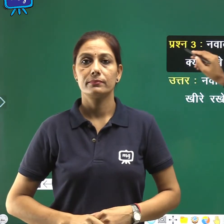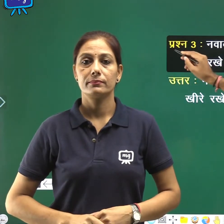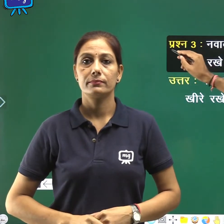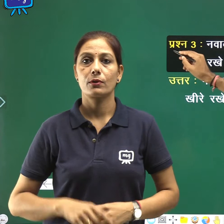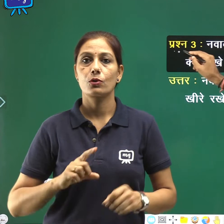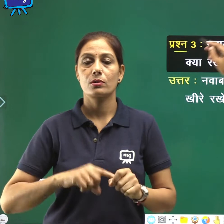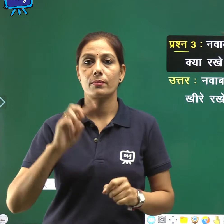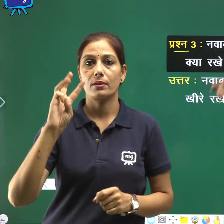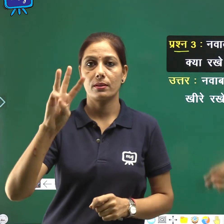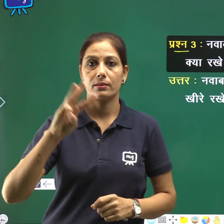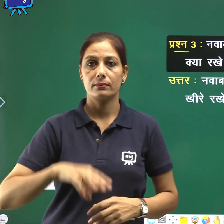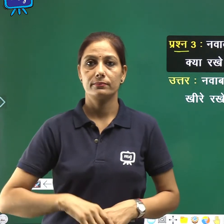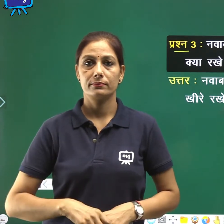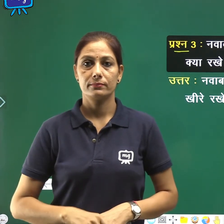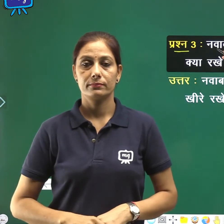प्रश्न 3,